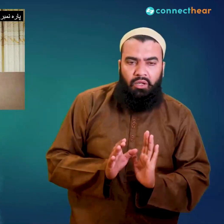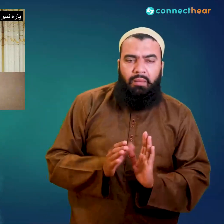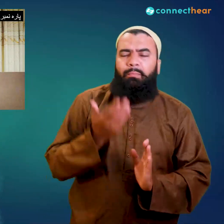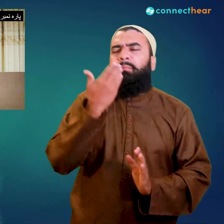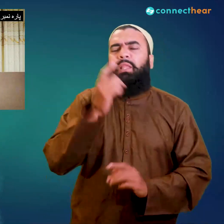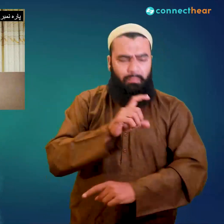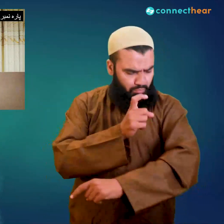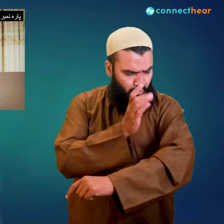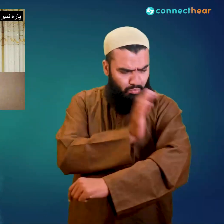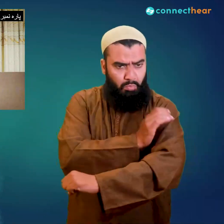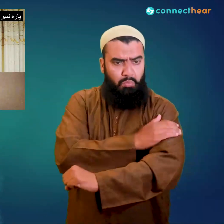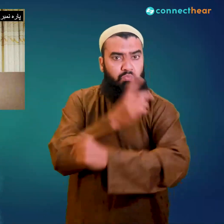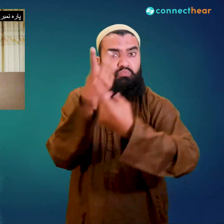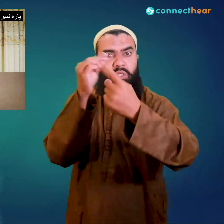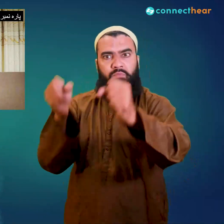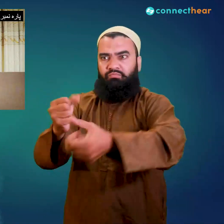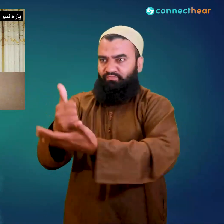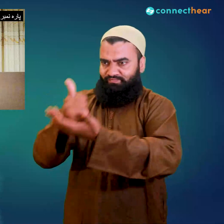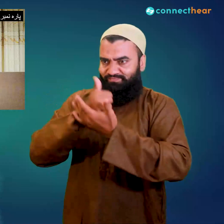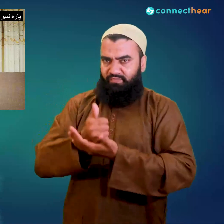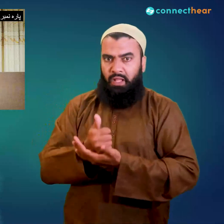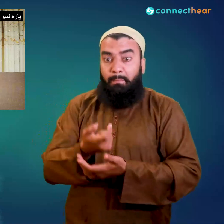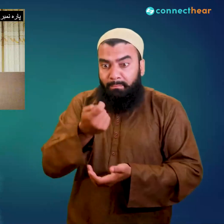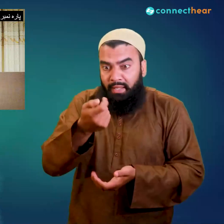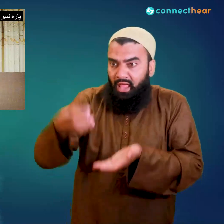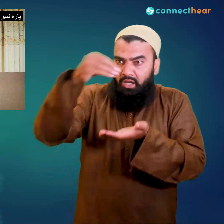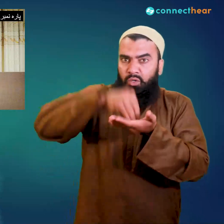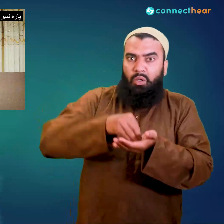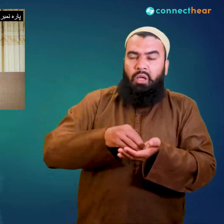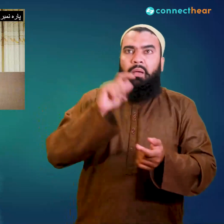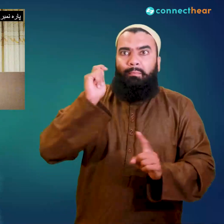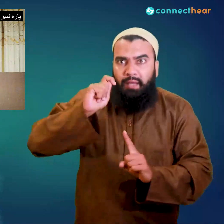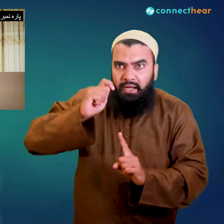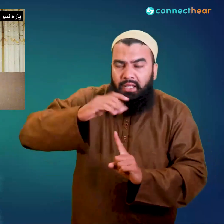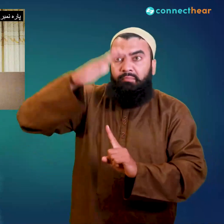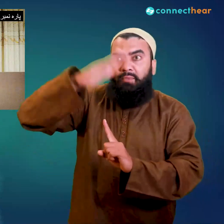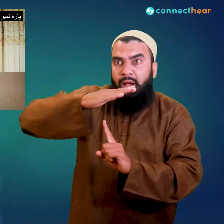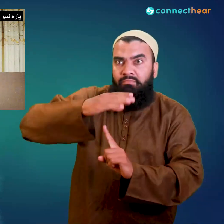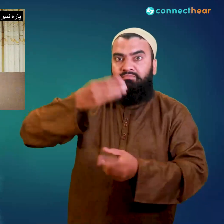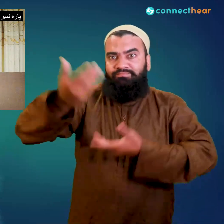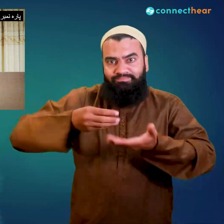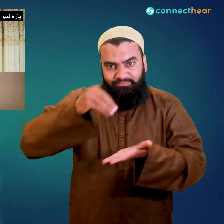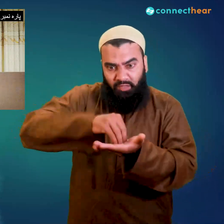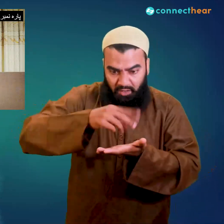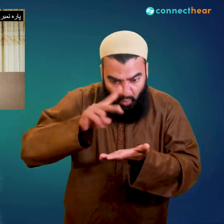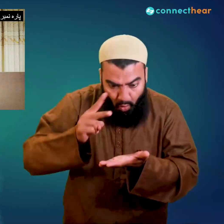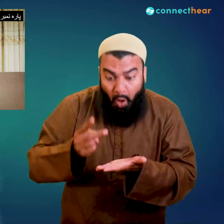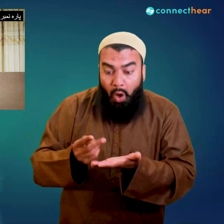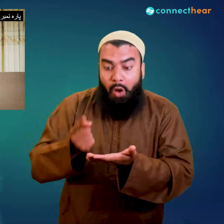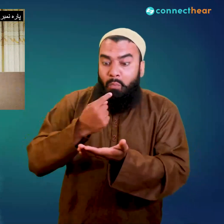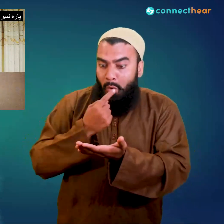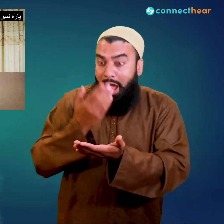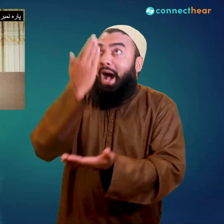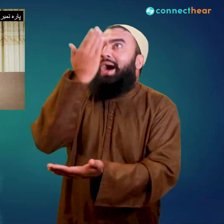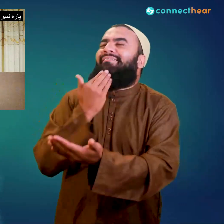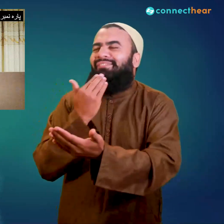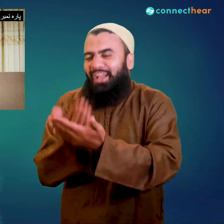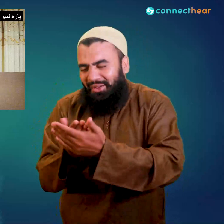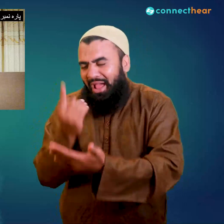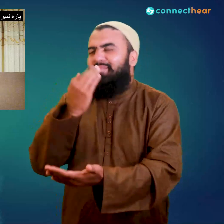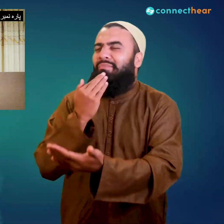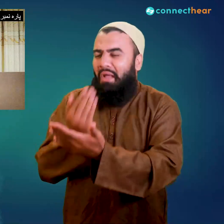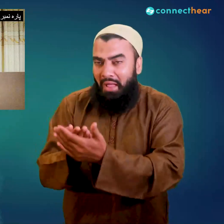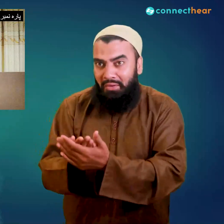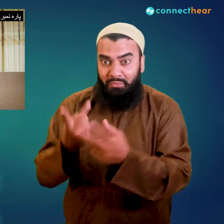جسمانی نعمتیں ہوں، روحانی ہوں یا مادی ہوں، جس قسم کی نعمتیں بھی اللہ کی طرف سے ملی ہوئی ہیں ان کا شکر ادا